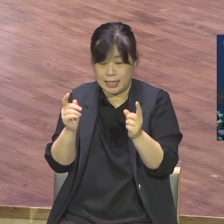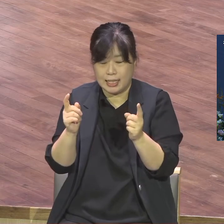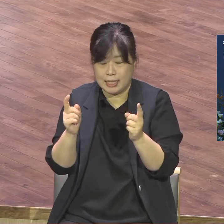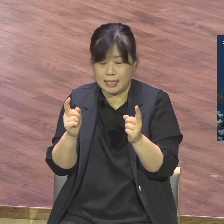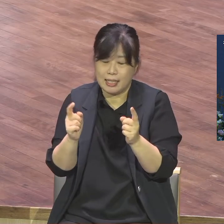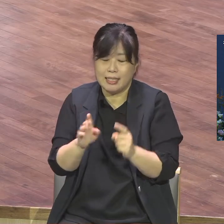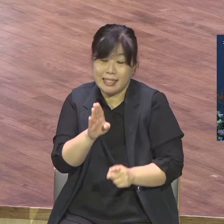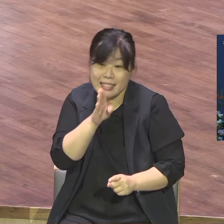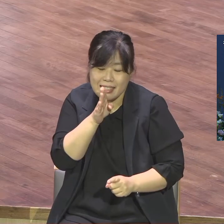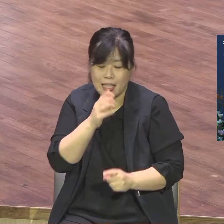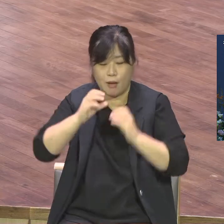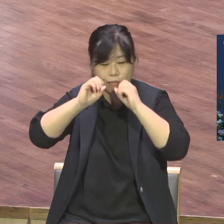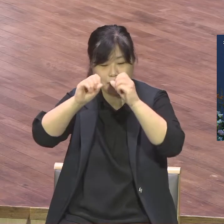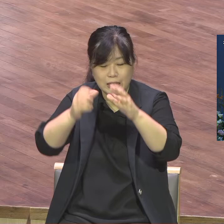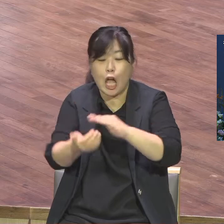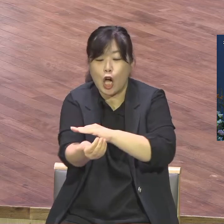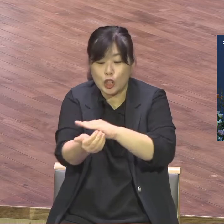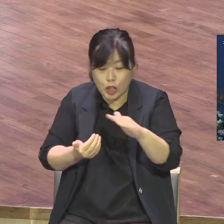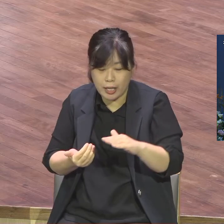먼저 가가지고